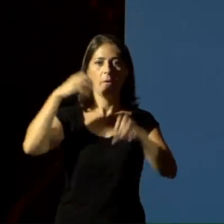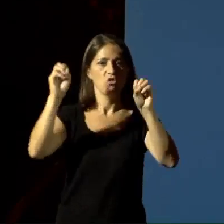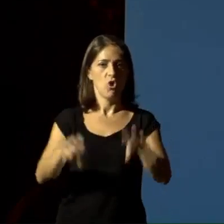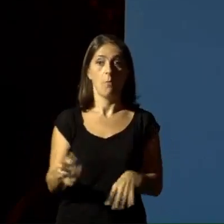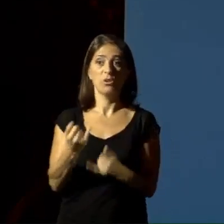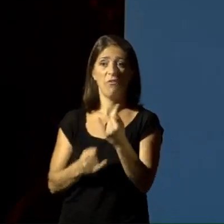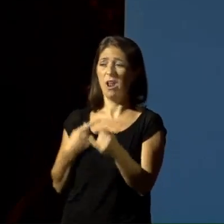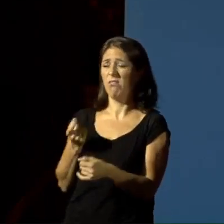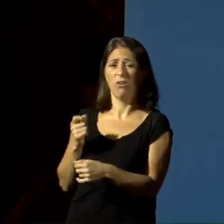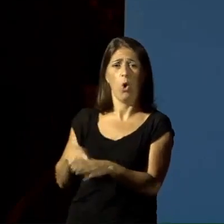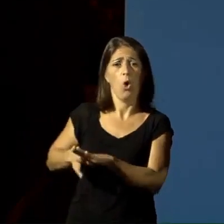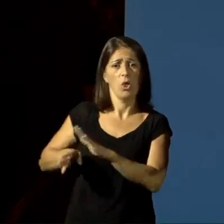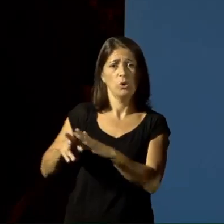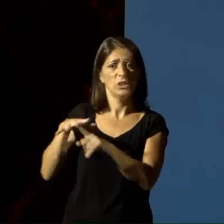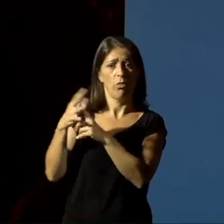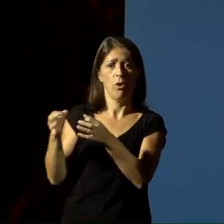que siga pasando isto.